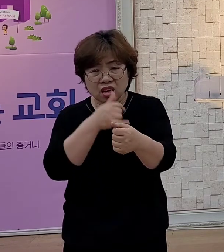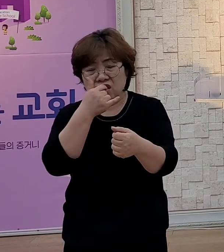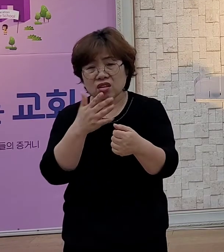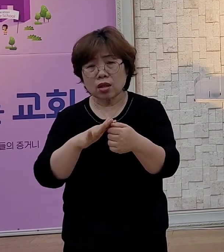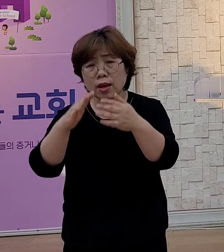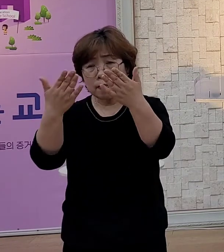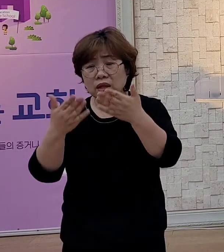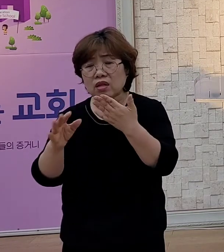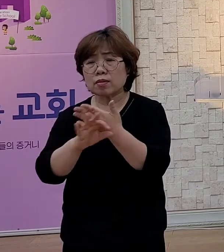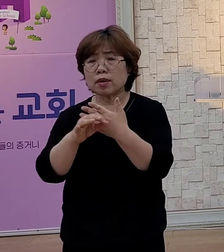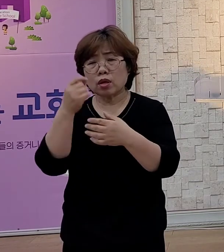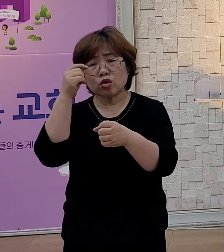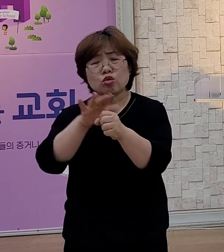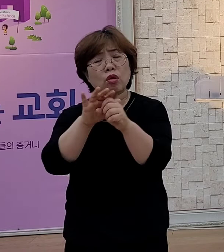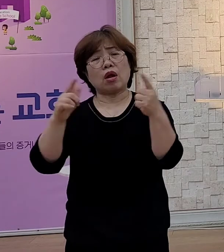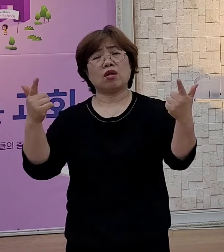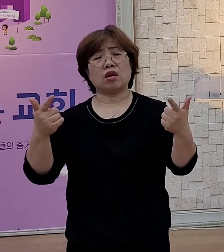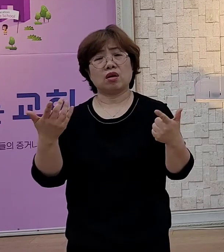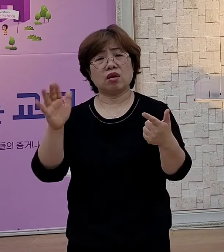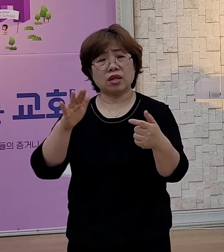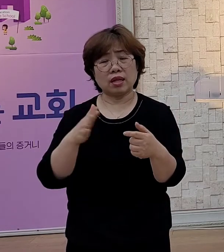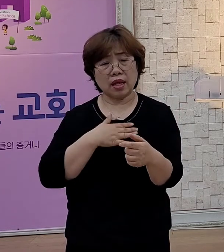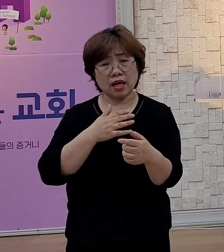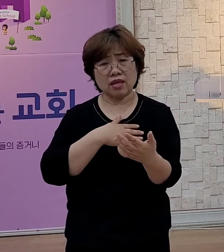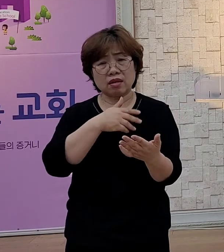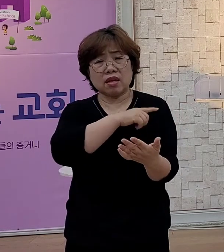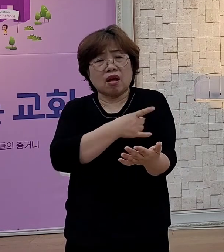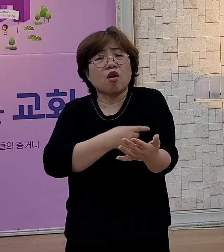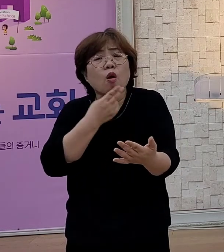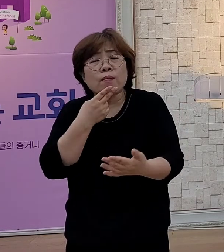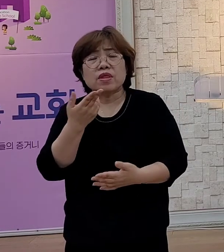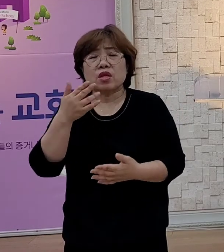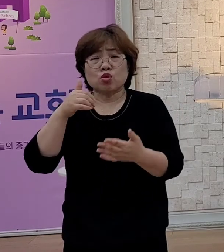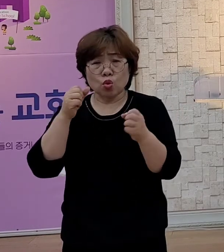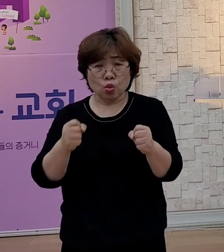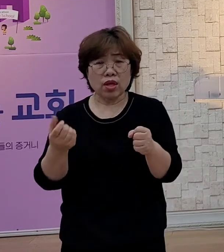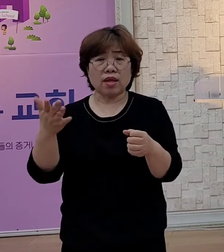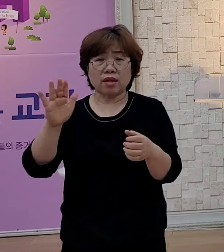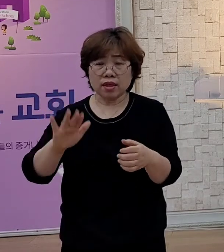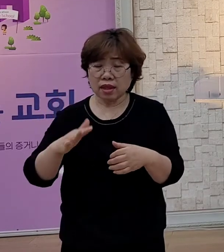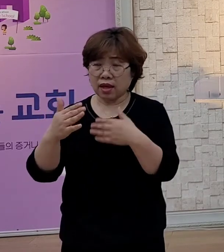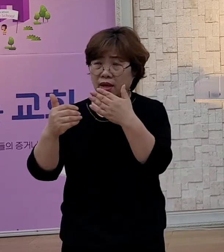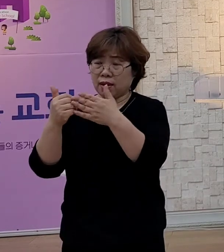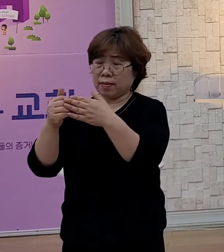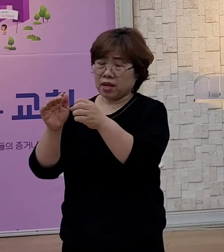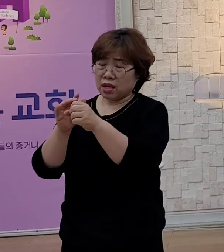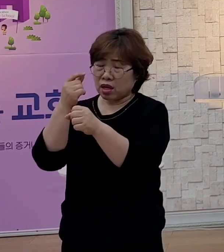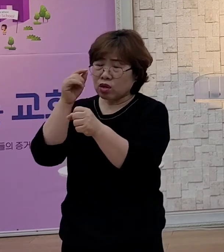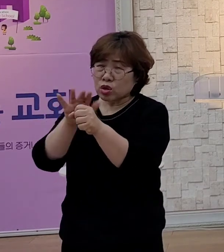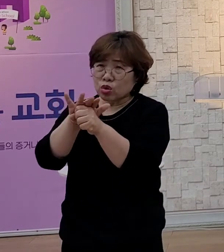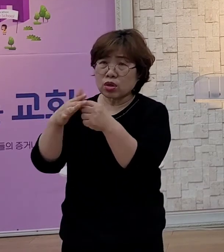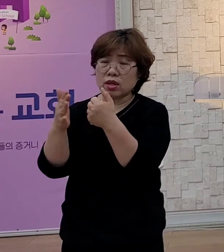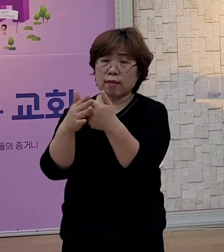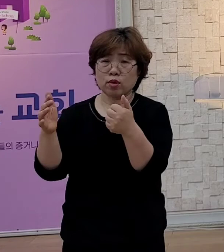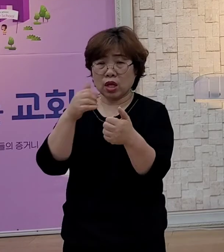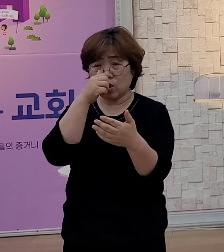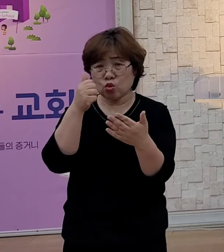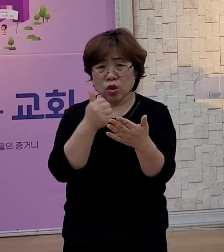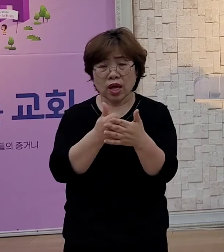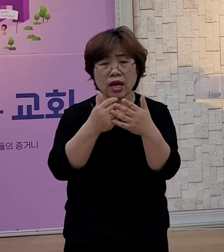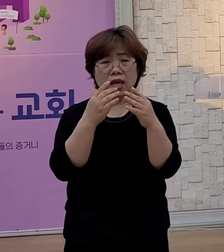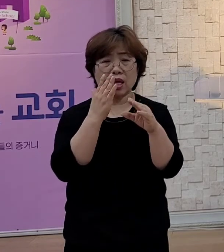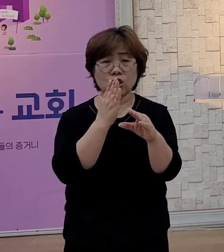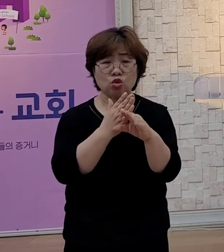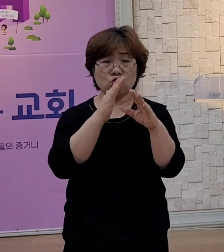나는 그 용서를 받을 수 없고 그 사랑을 받을 수 없는 존재였지만 우리가 죄인 되었을 때, 더러울